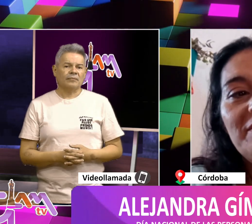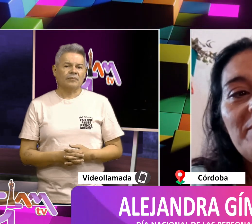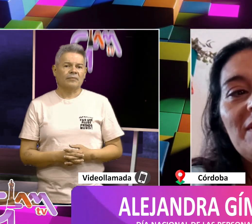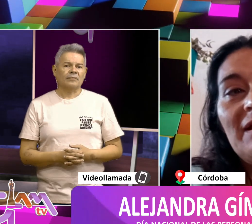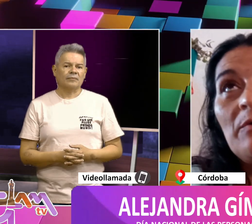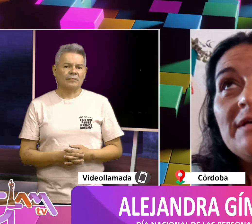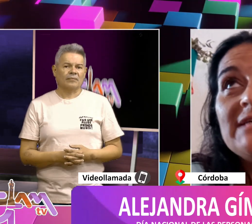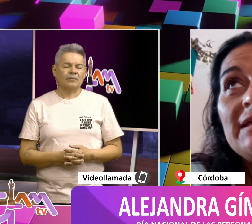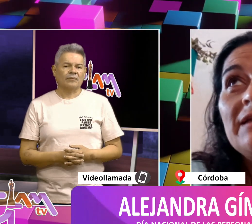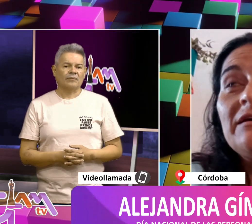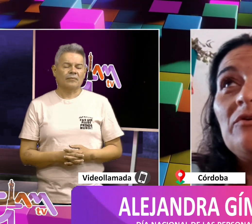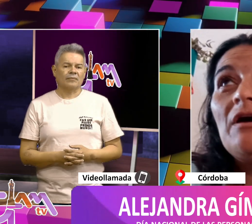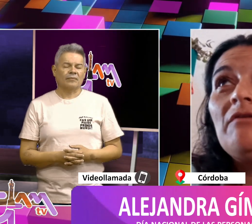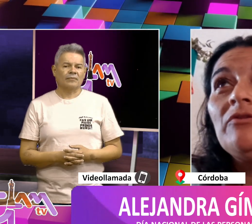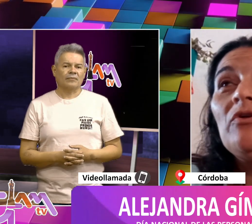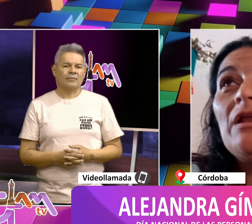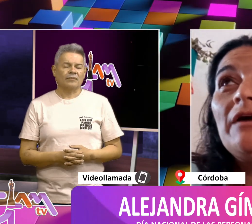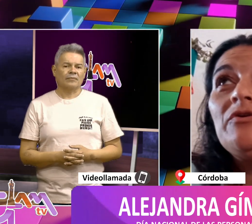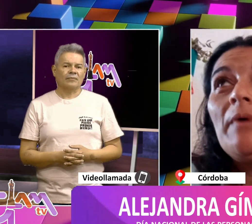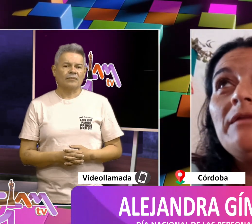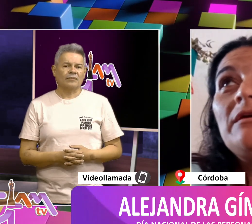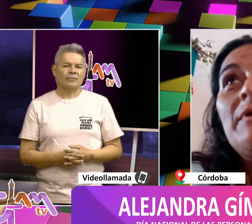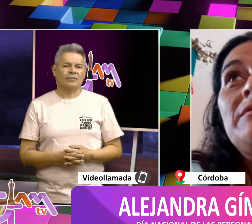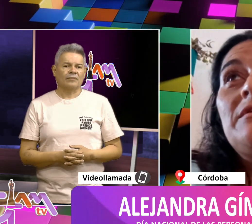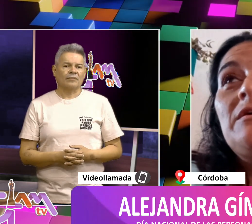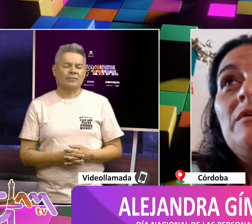tuvo intérprete de lengua de señas, que estoy hablando del año